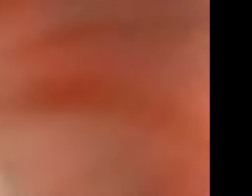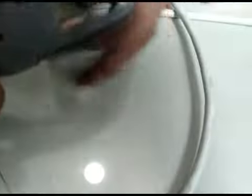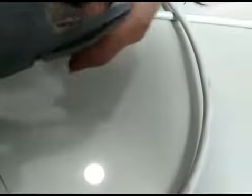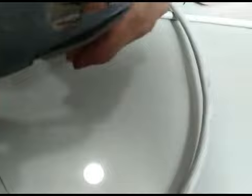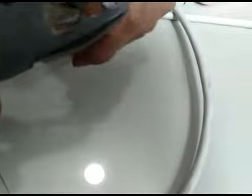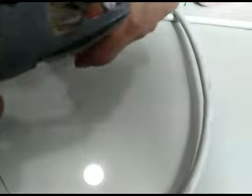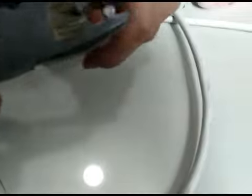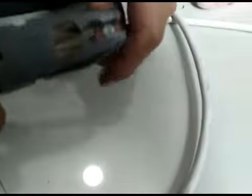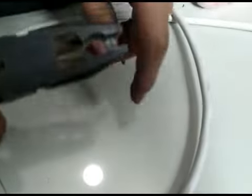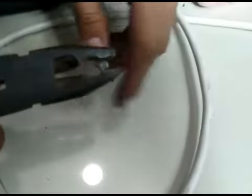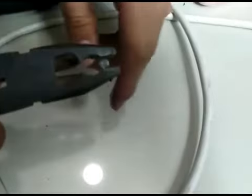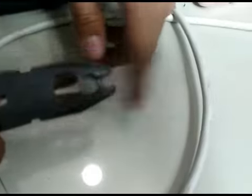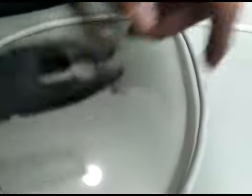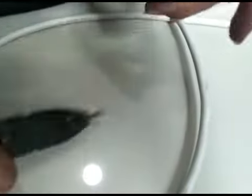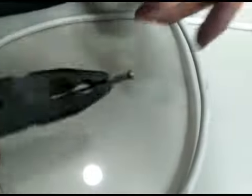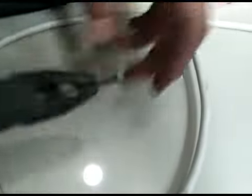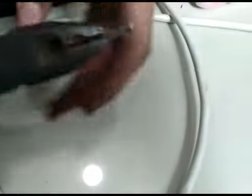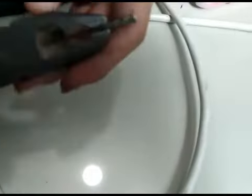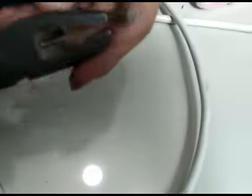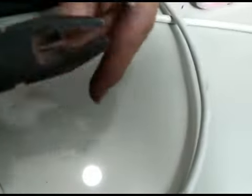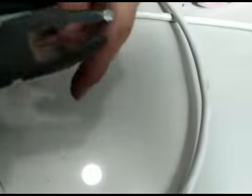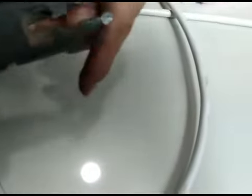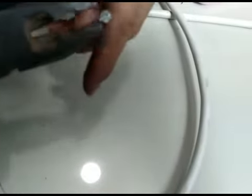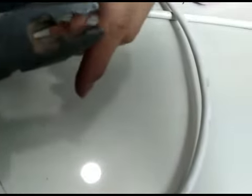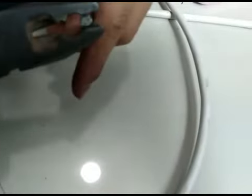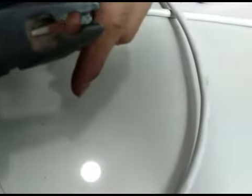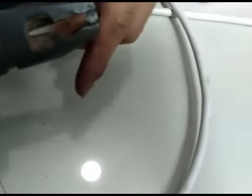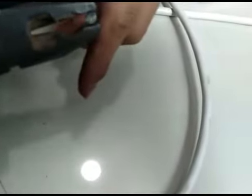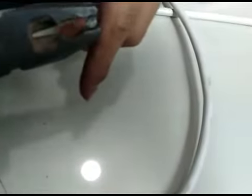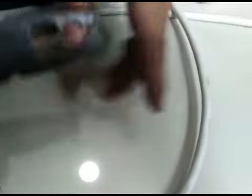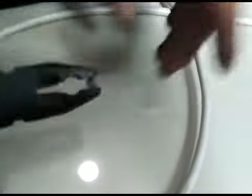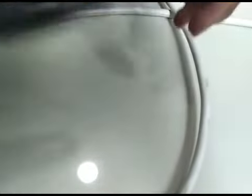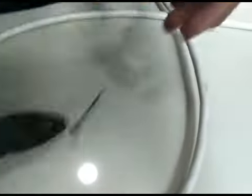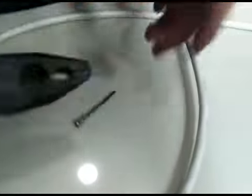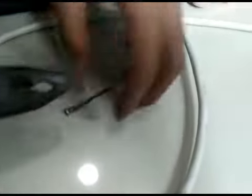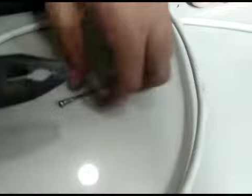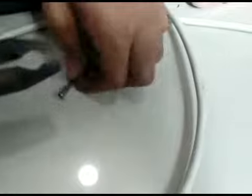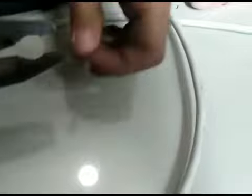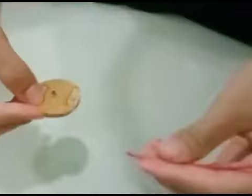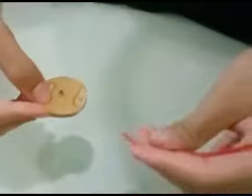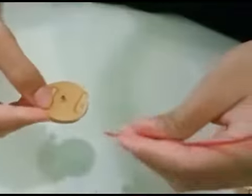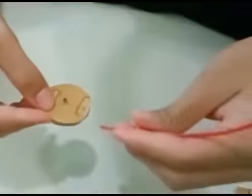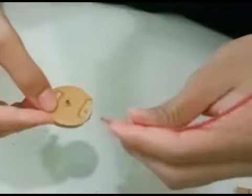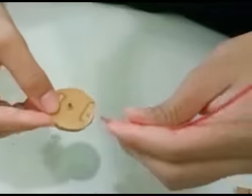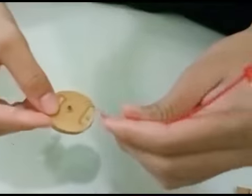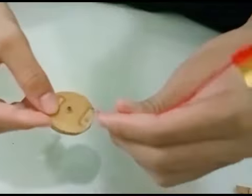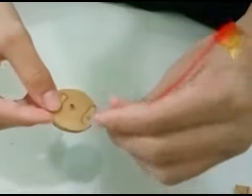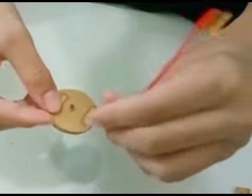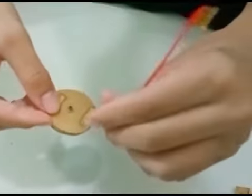So yang spoke ni kita dapat daripada bicycle. Kita cabut daripada bicycle spoke tu untuk